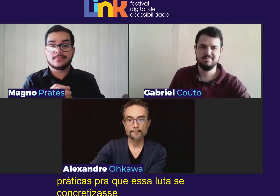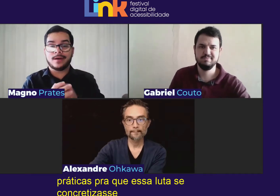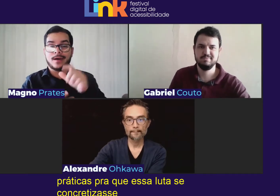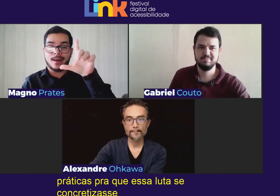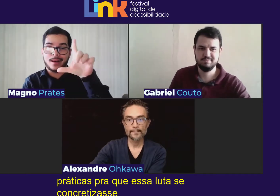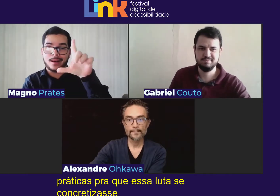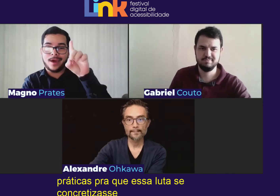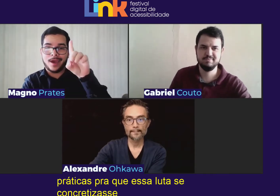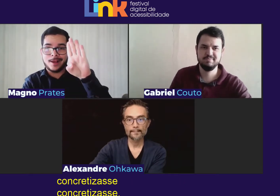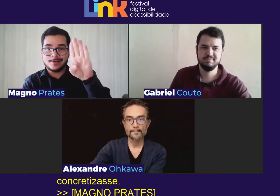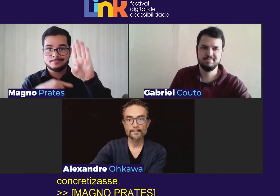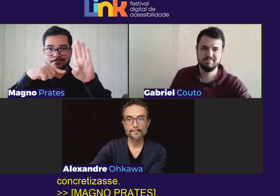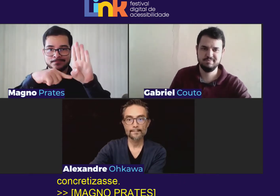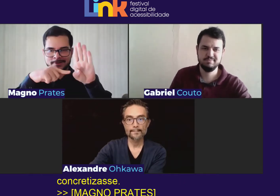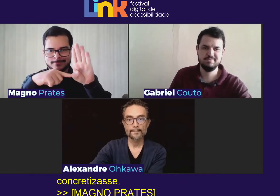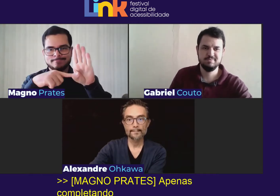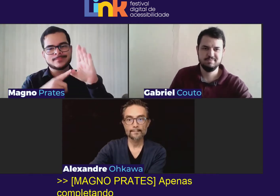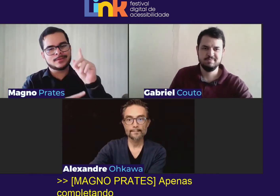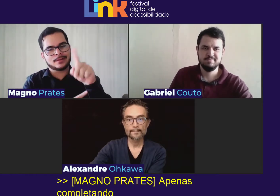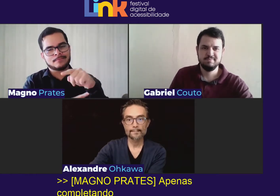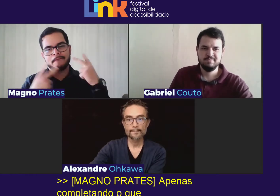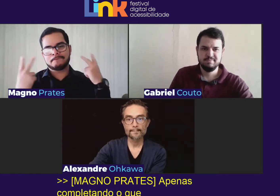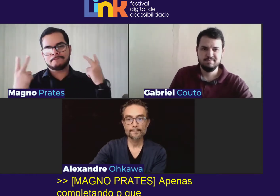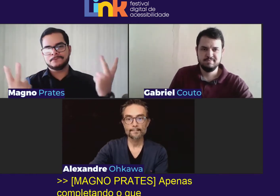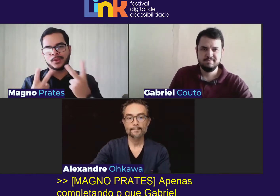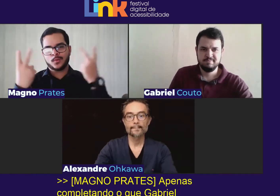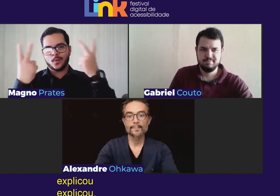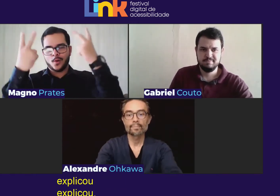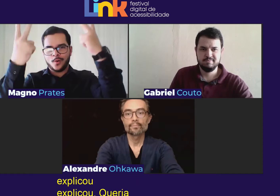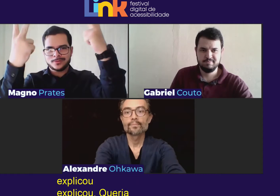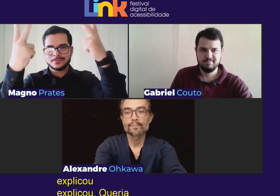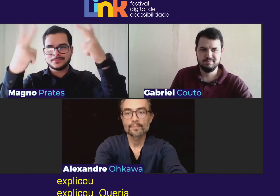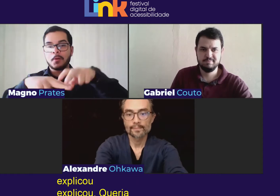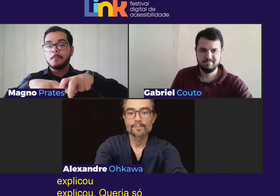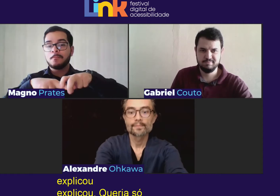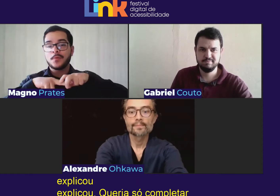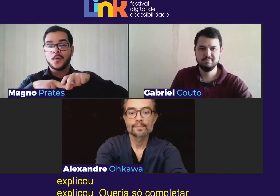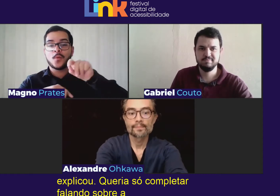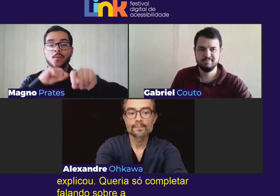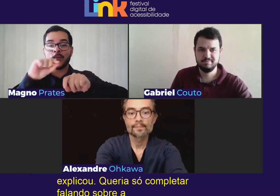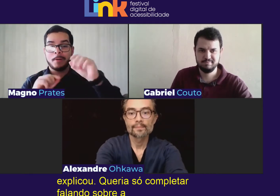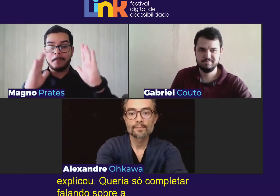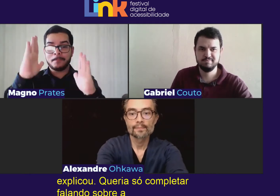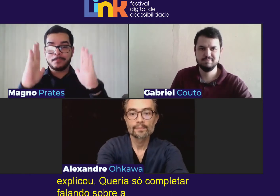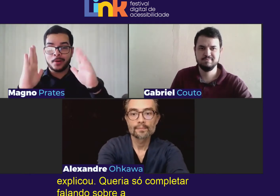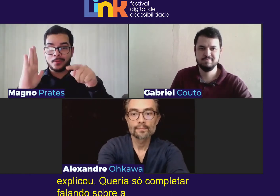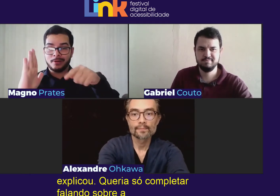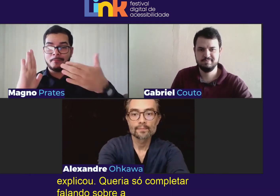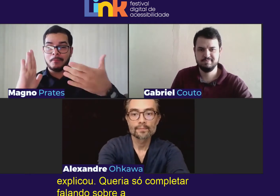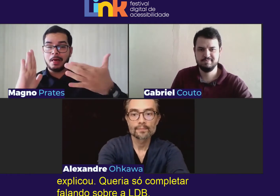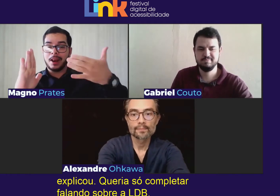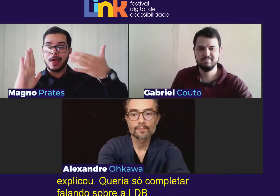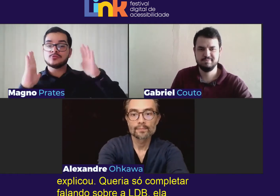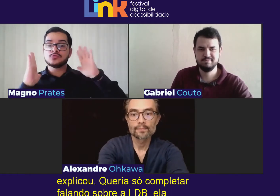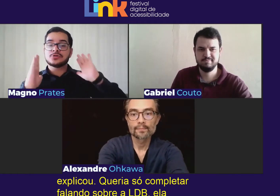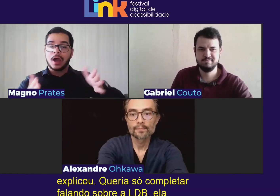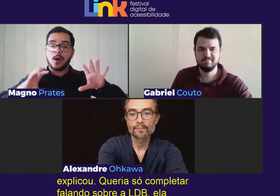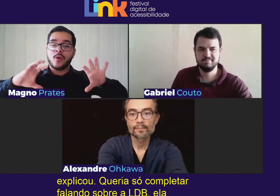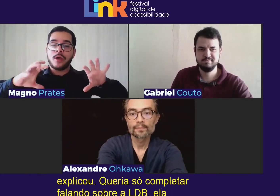eu queria só completar falando sobre a LDB. Ela foi extremamente importante, extremamente valorosa para esse momento em que